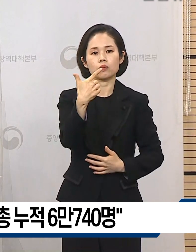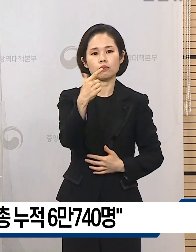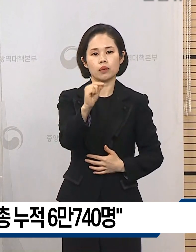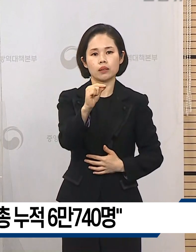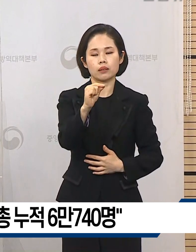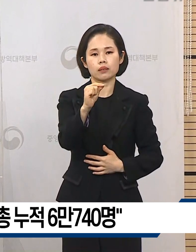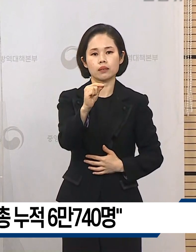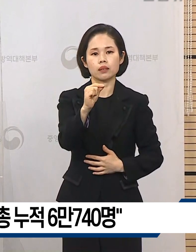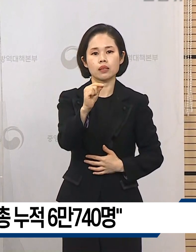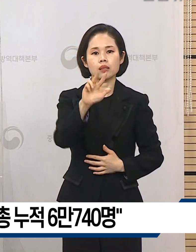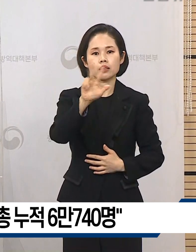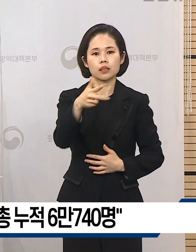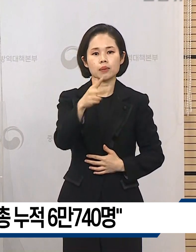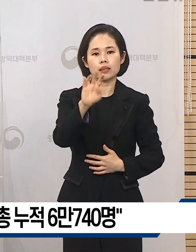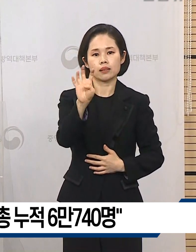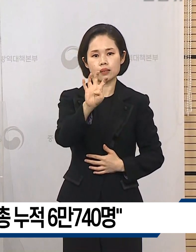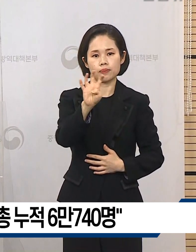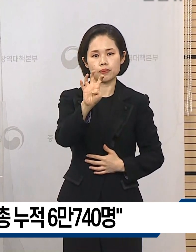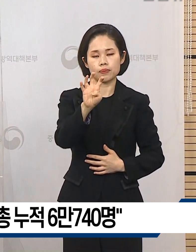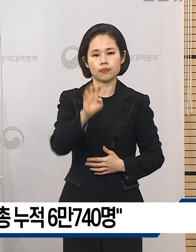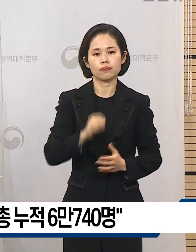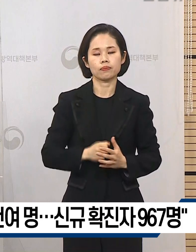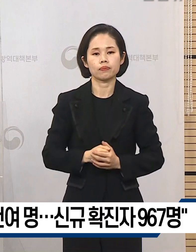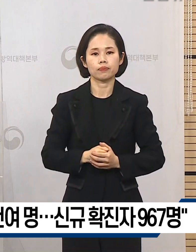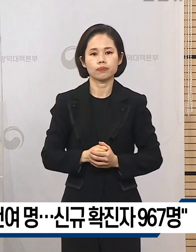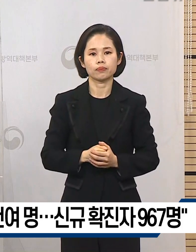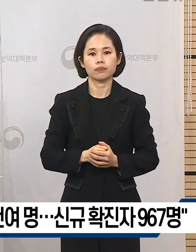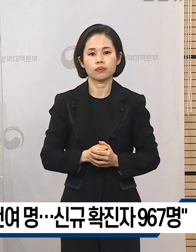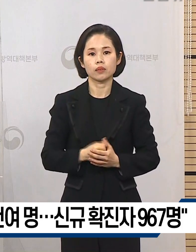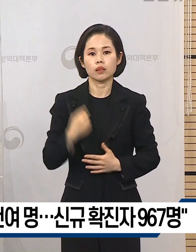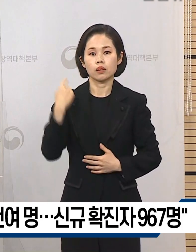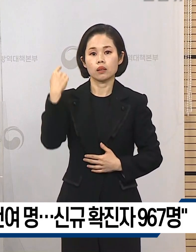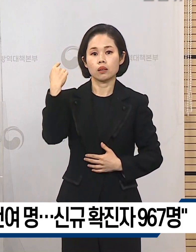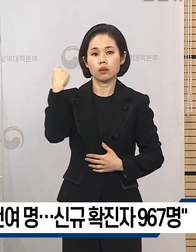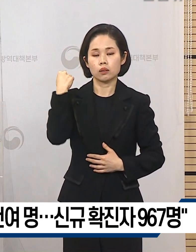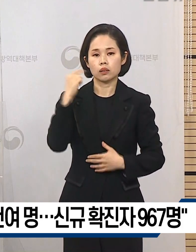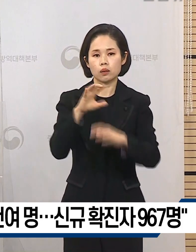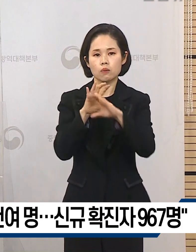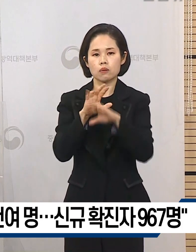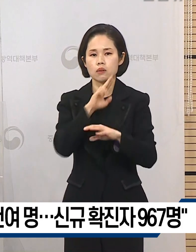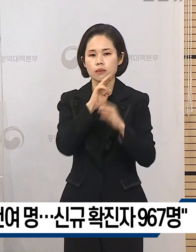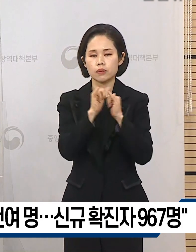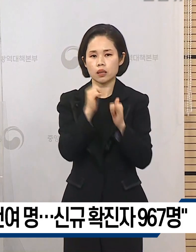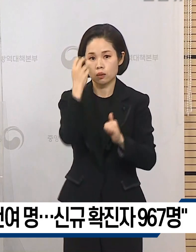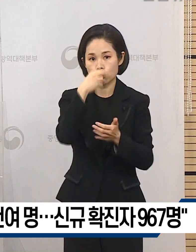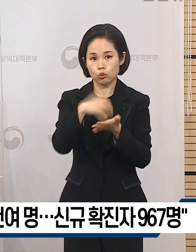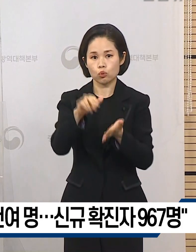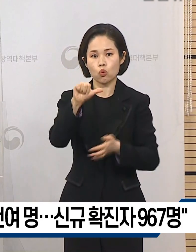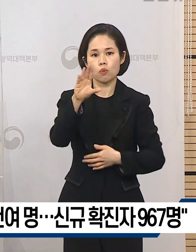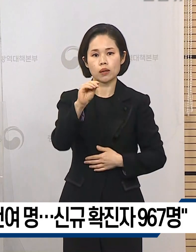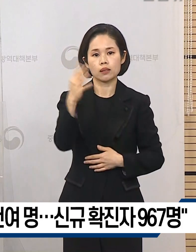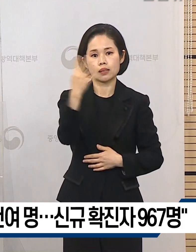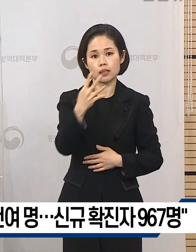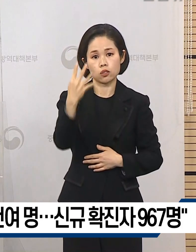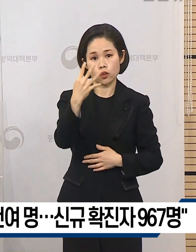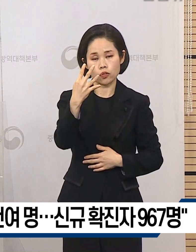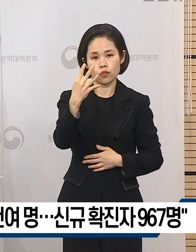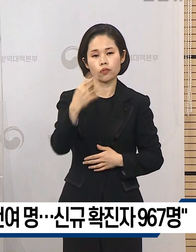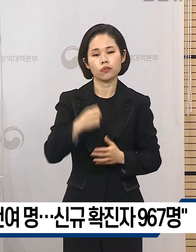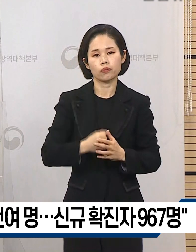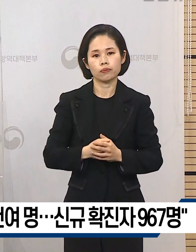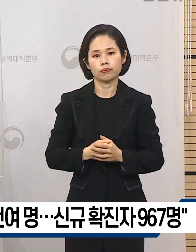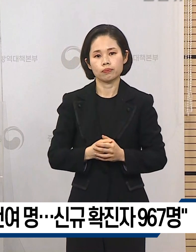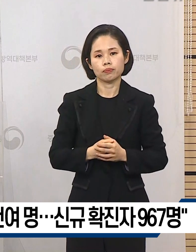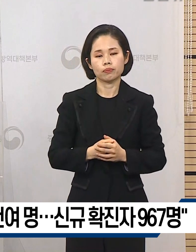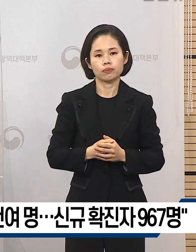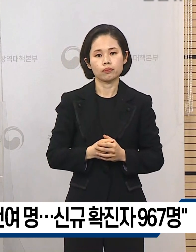욕만 740 명 입니다 어디에 는 의심신고 검사자 수는 5만 4천여 명의 컴 세례를